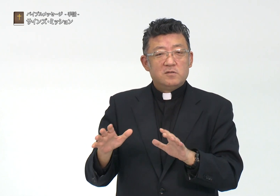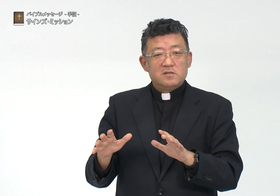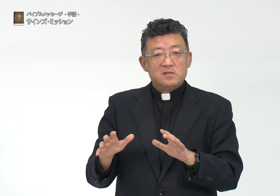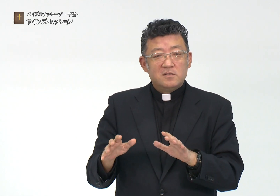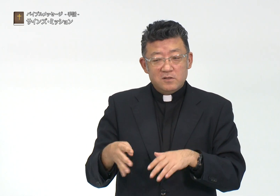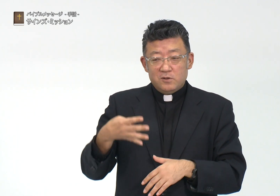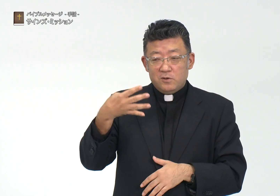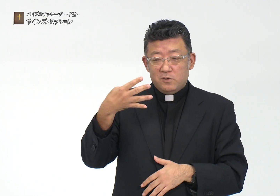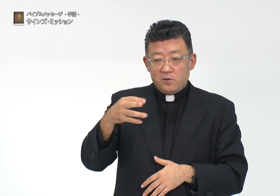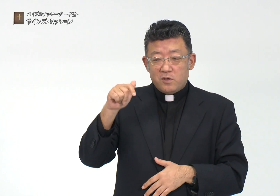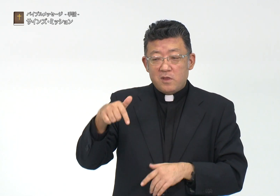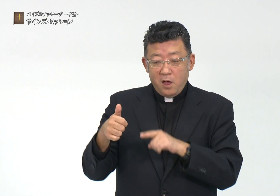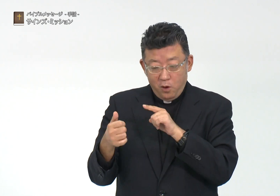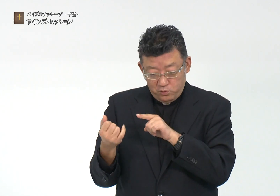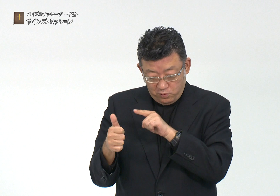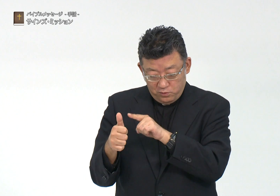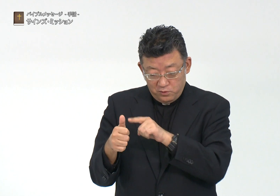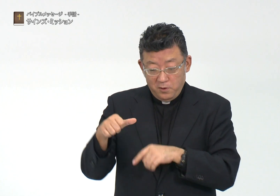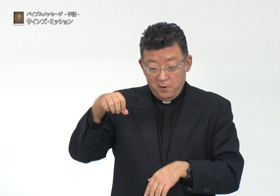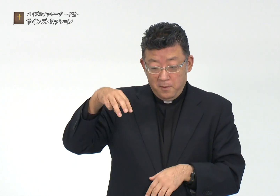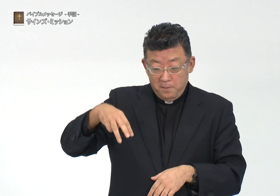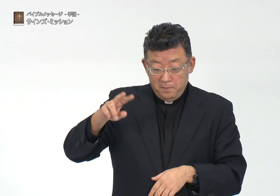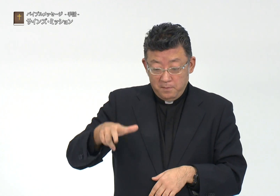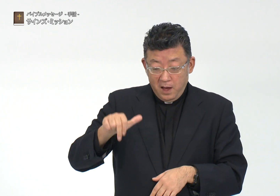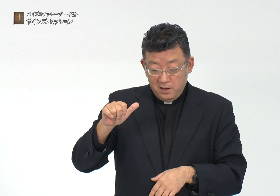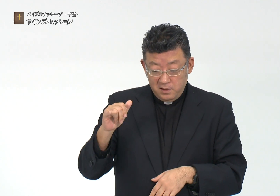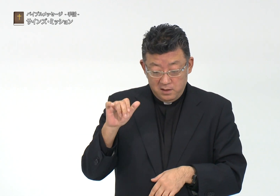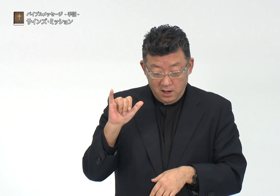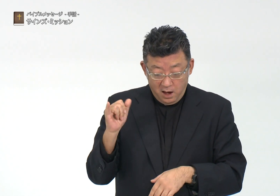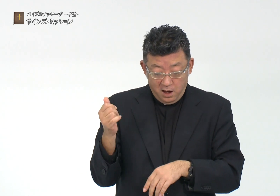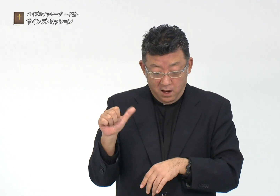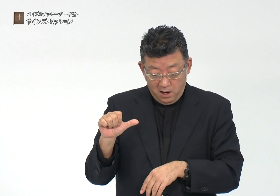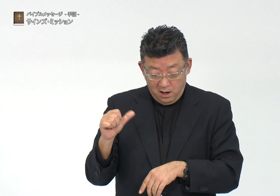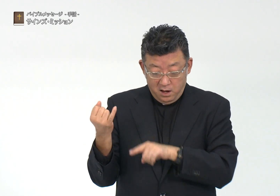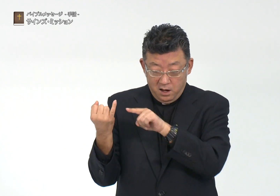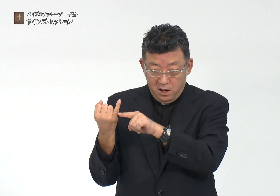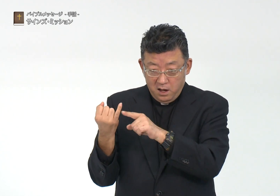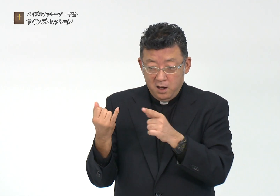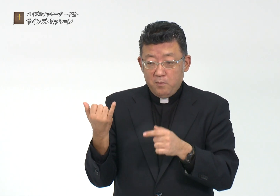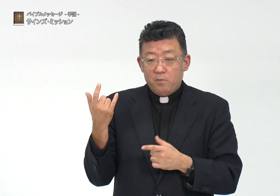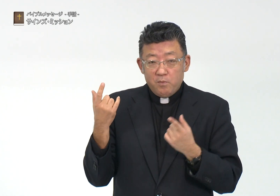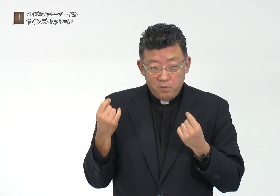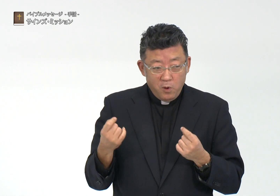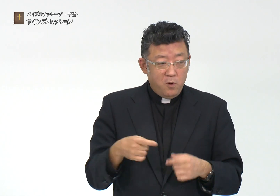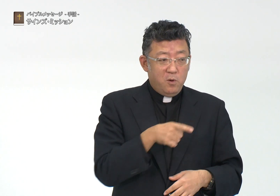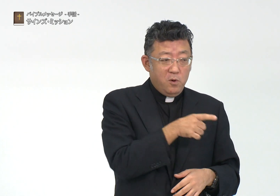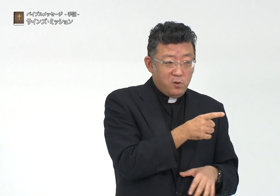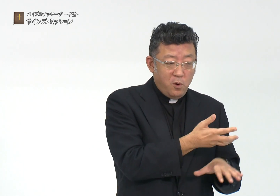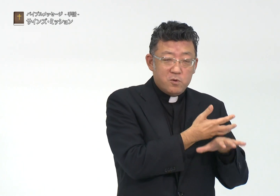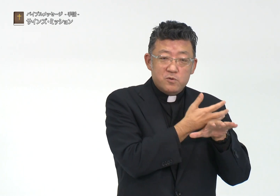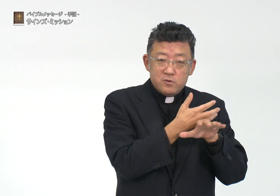ますこの慣習に倣って同じようにヨセフやマリアも従って